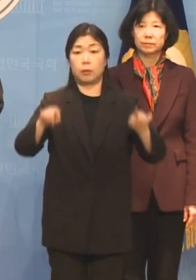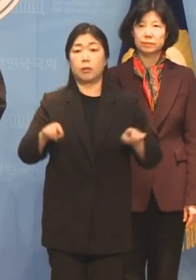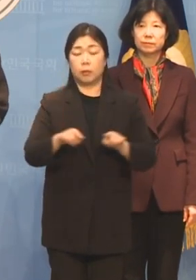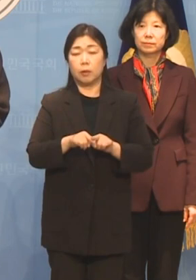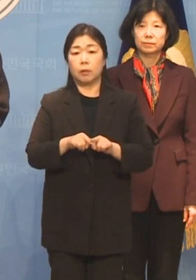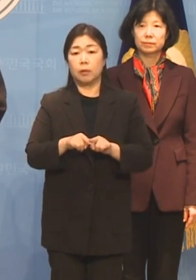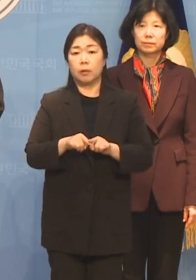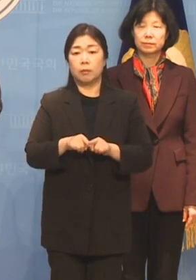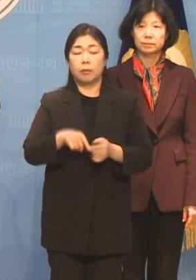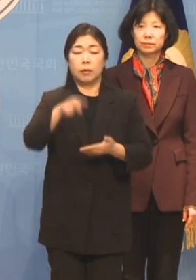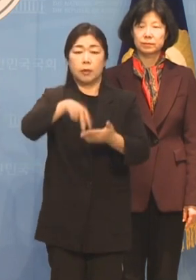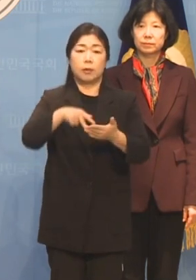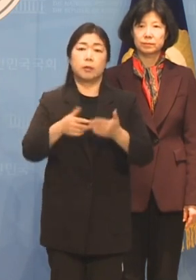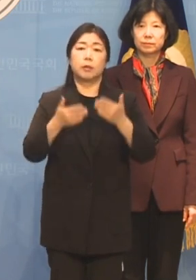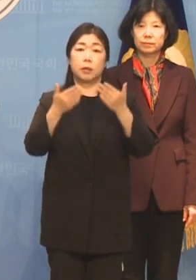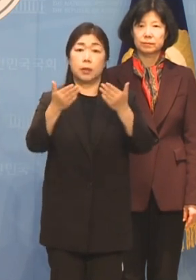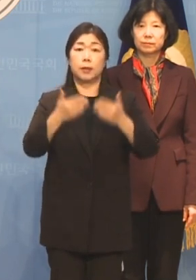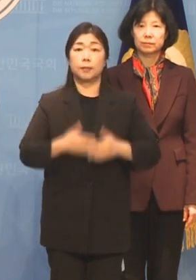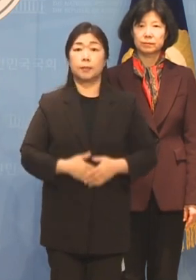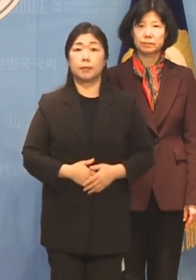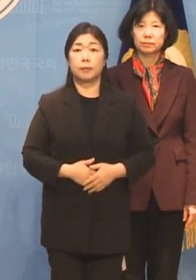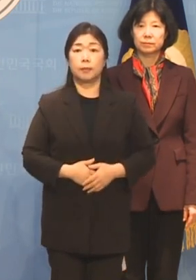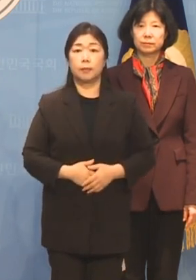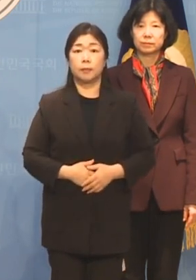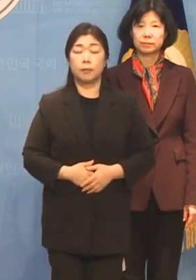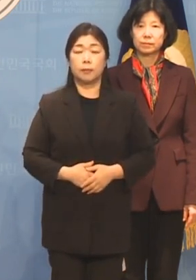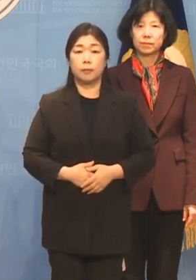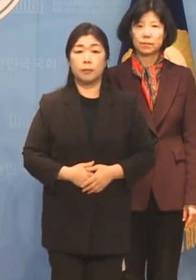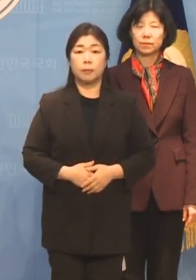피해자 대표 기자 회견문을 말씀드리겠습니다.